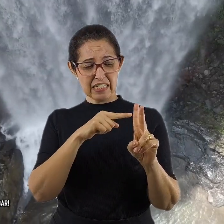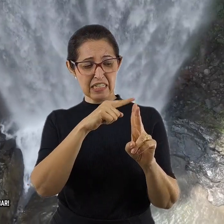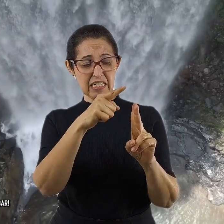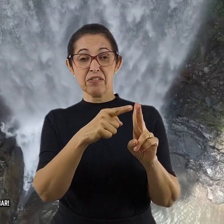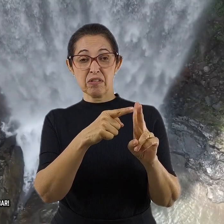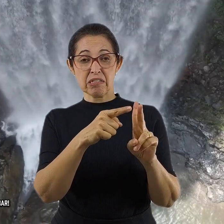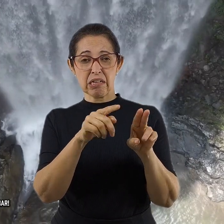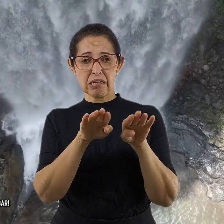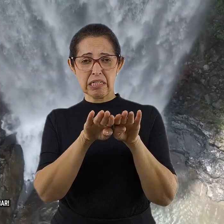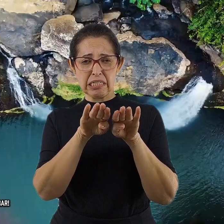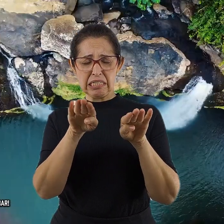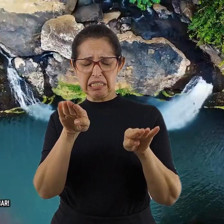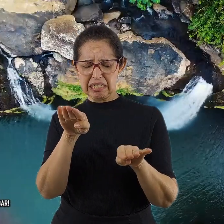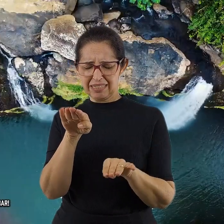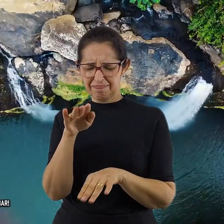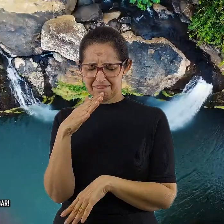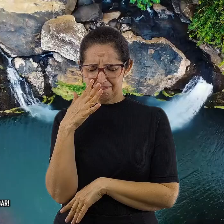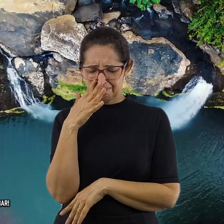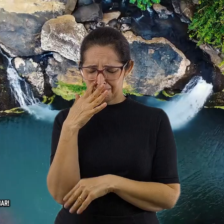se sentiram indignos